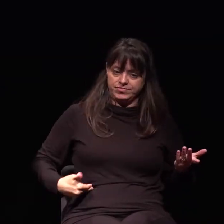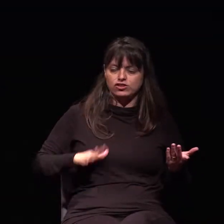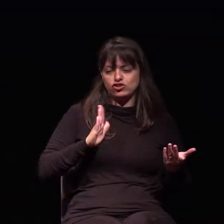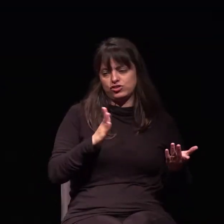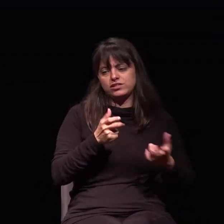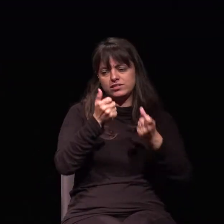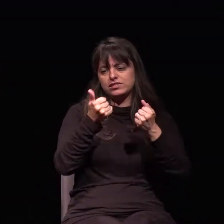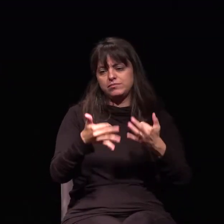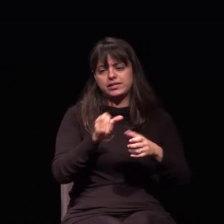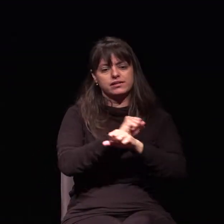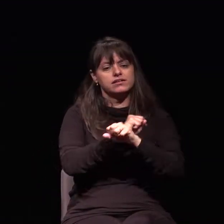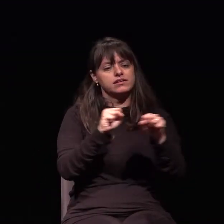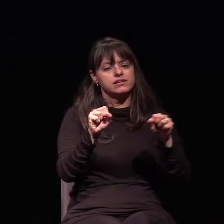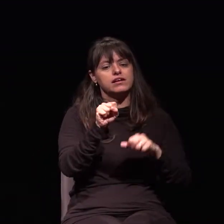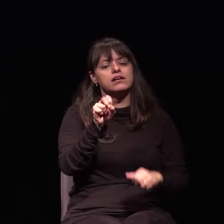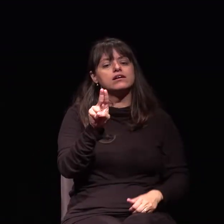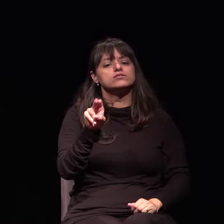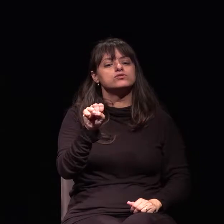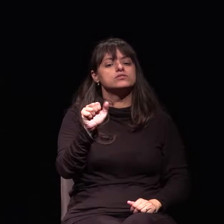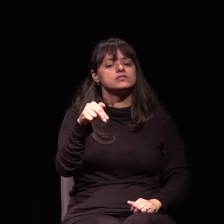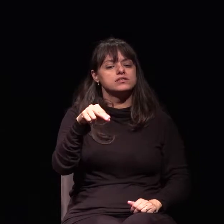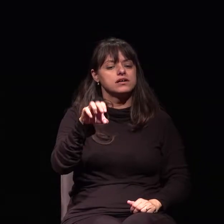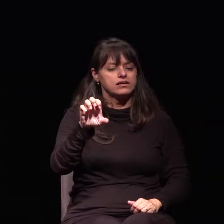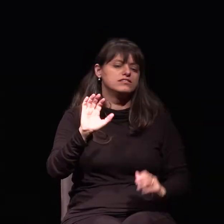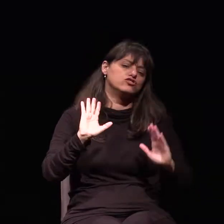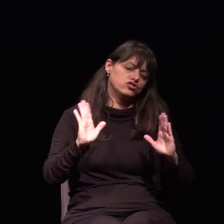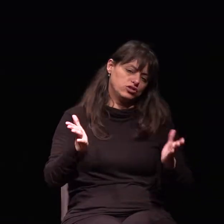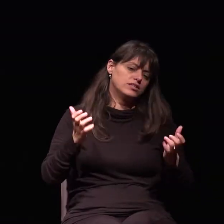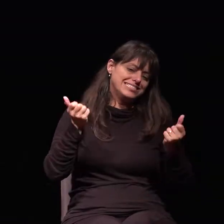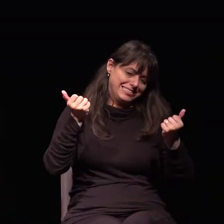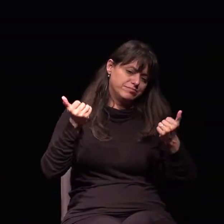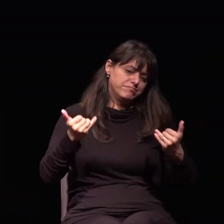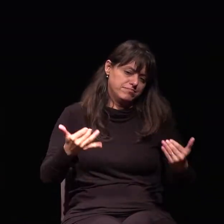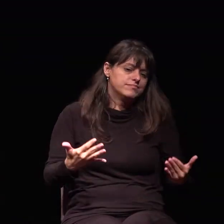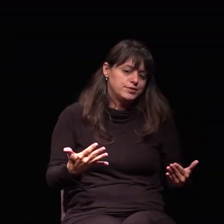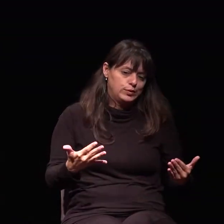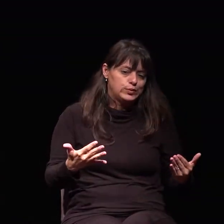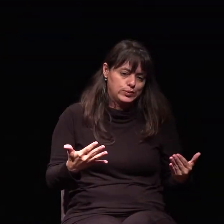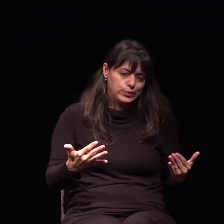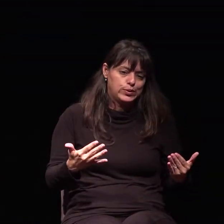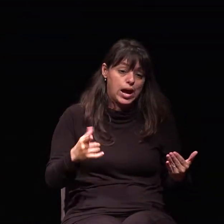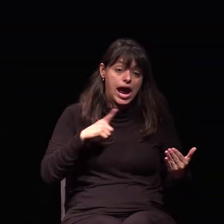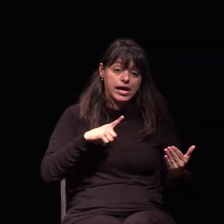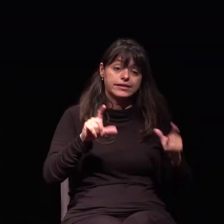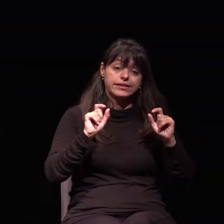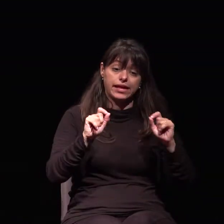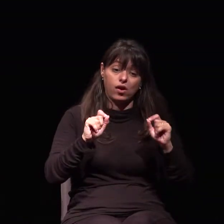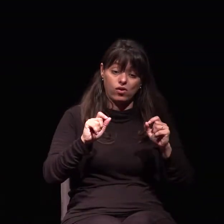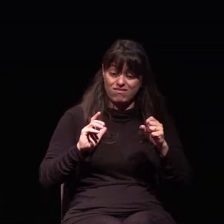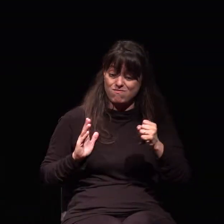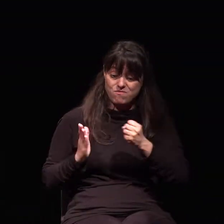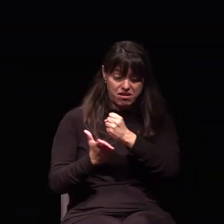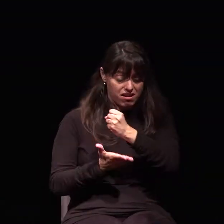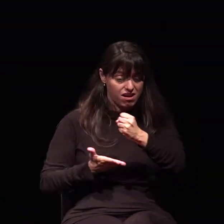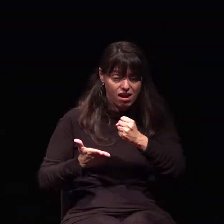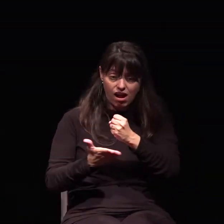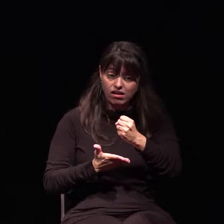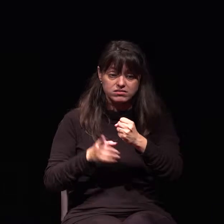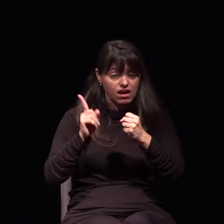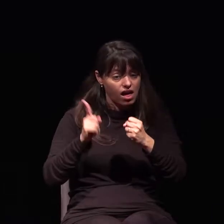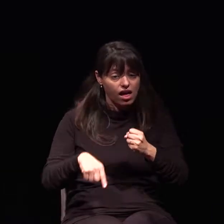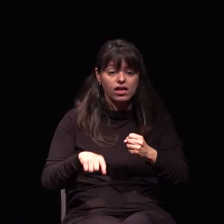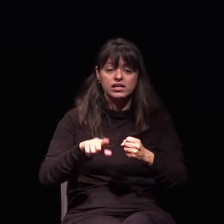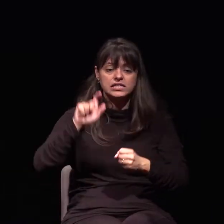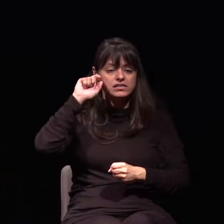manhã, a Suzane Jardim falou muito bem, estruturalmente